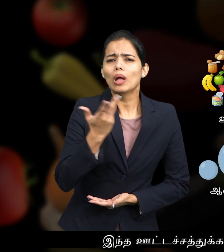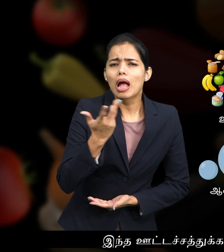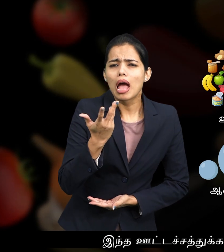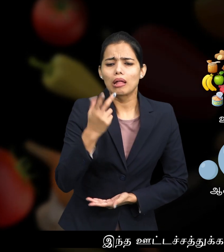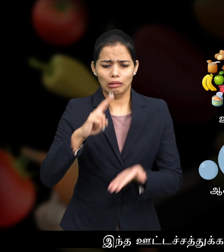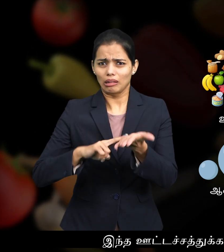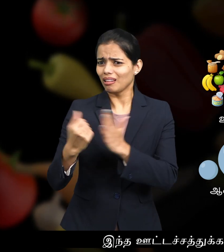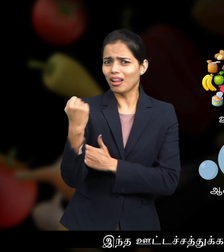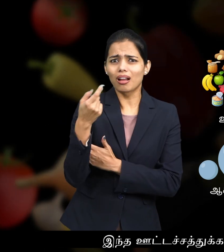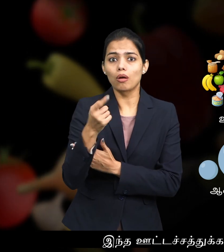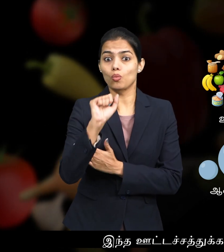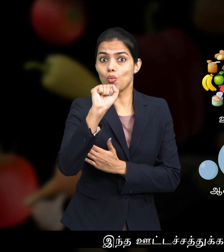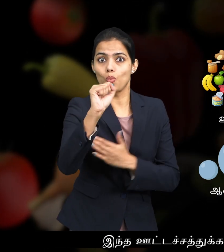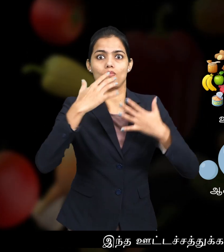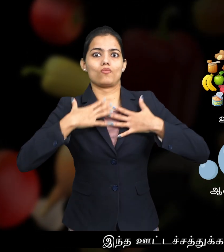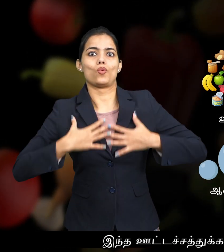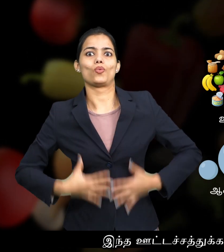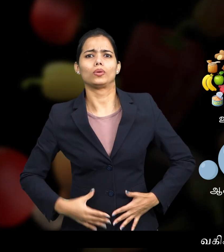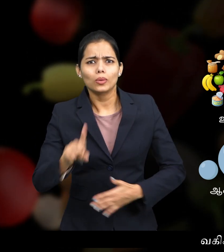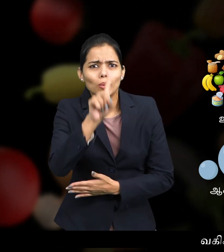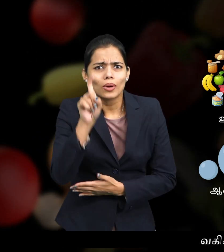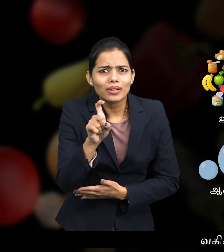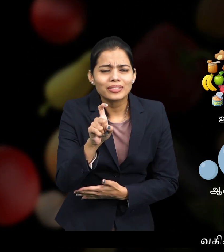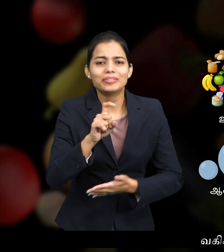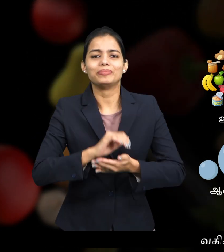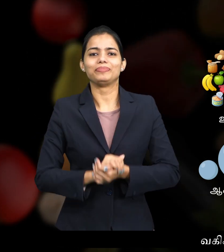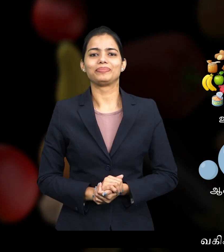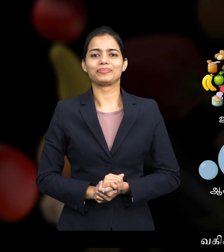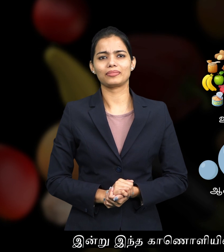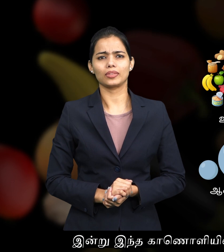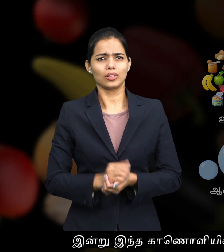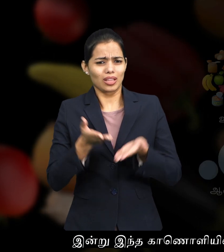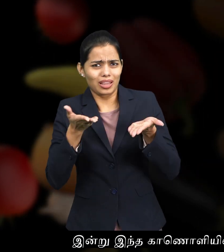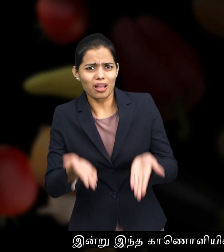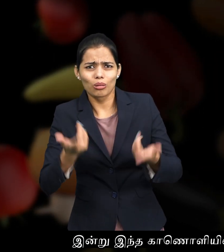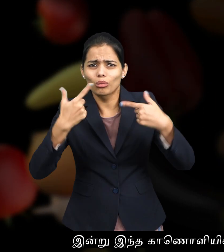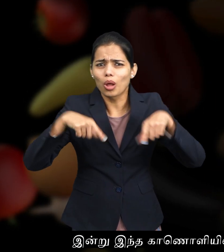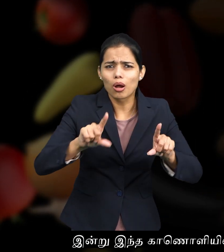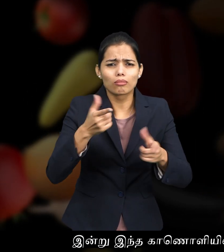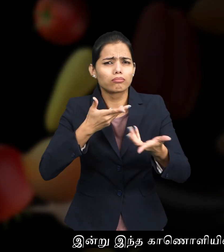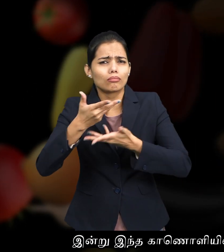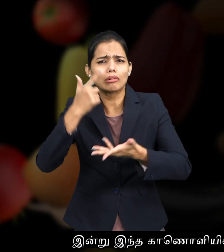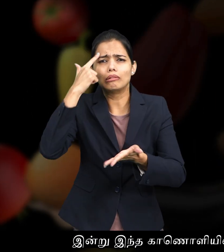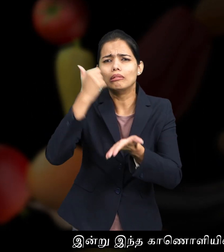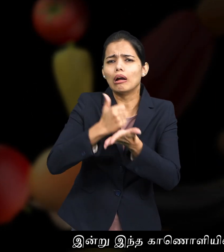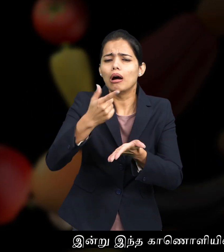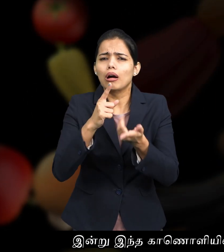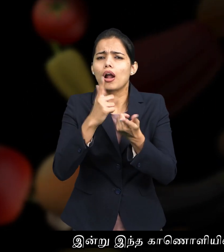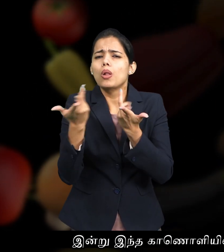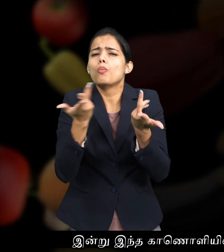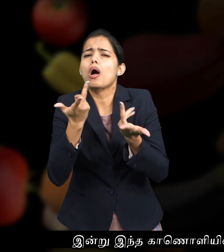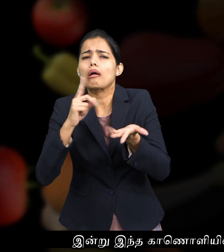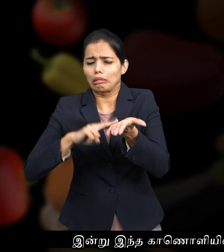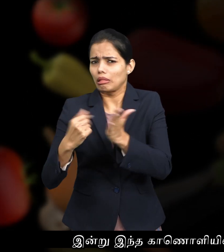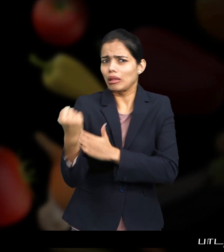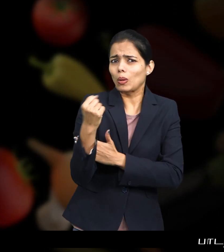இந்த ஊட்டச்சத்துக்கள் நம் உடலில் என்ன பங்கு வகிக்கின்றன? இன்று இந்த காணொளியில் நாம் 6ஆம்